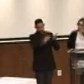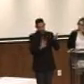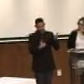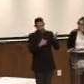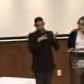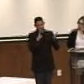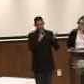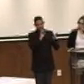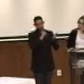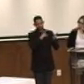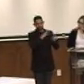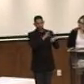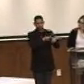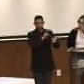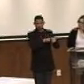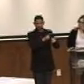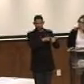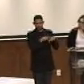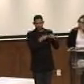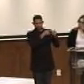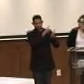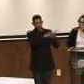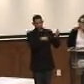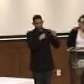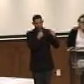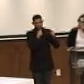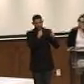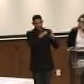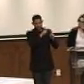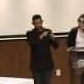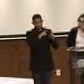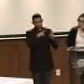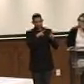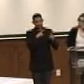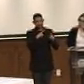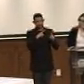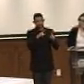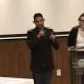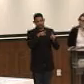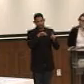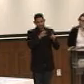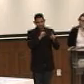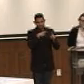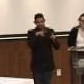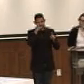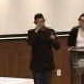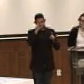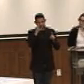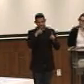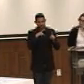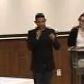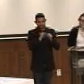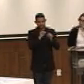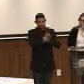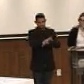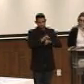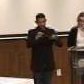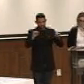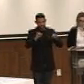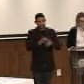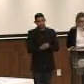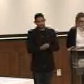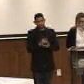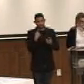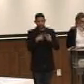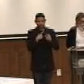muito tempo na sua mão. São denúncias gravíssimas. O senhor prevaricou?